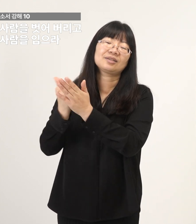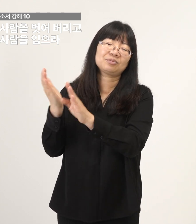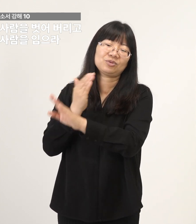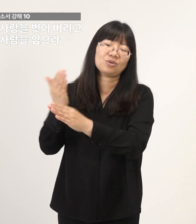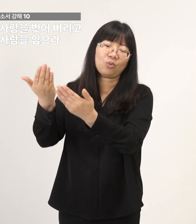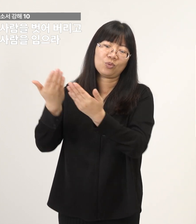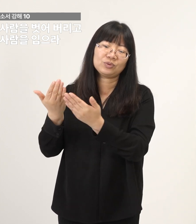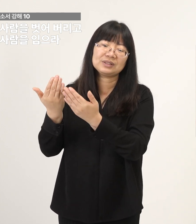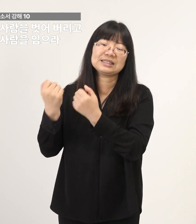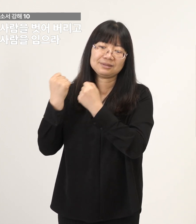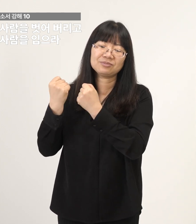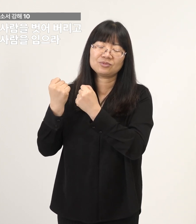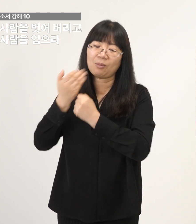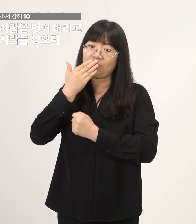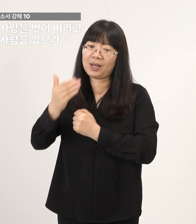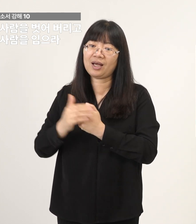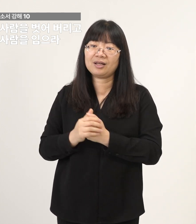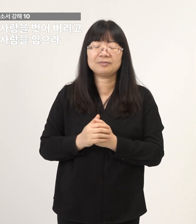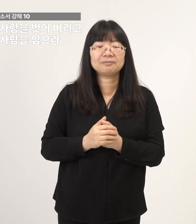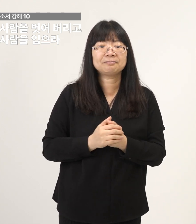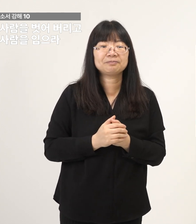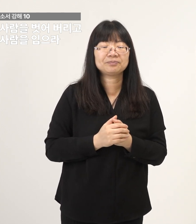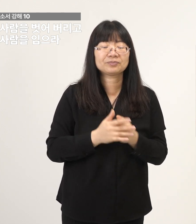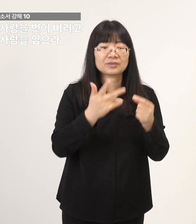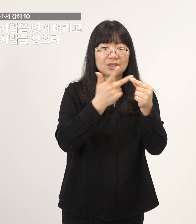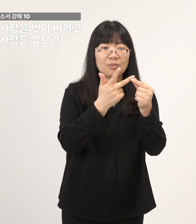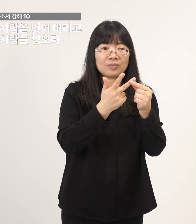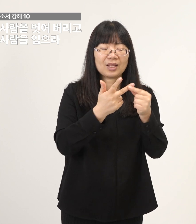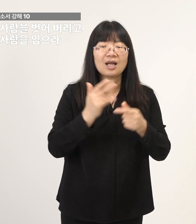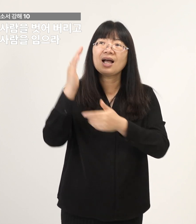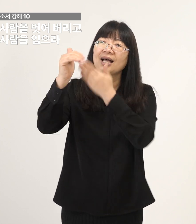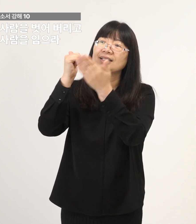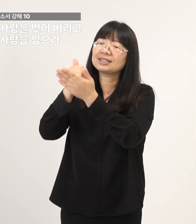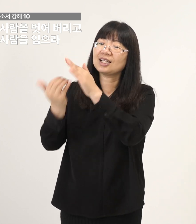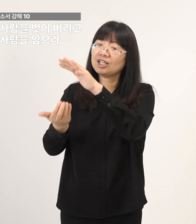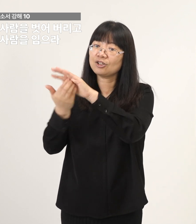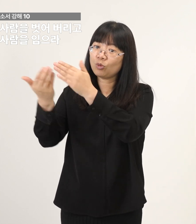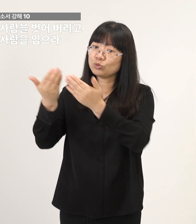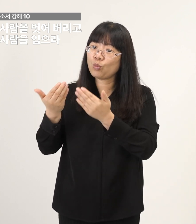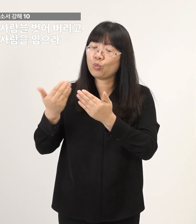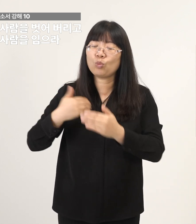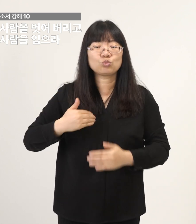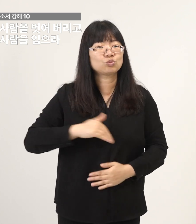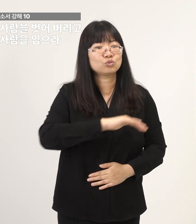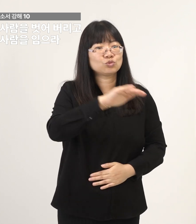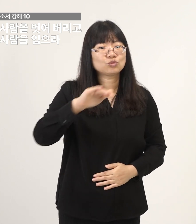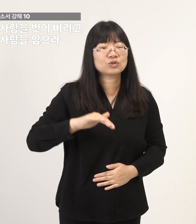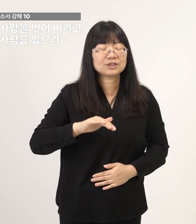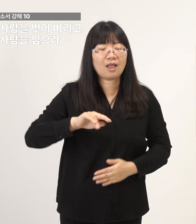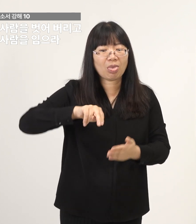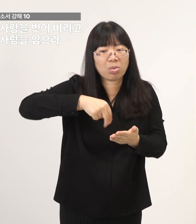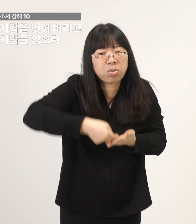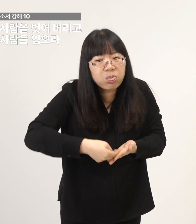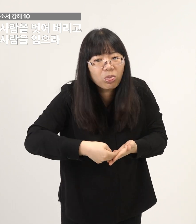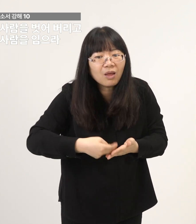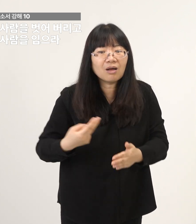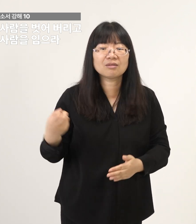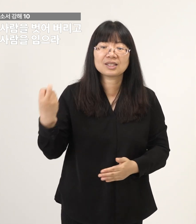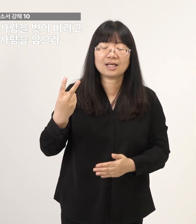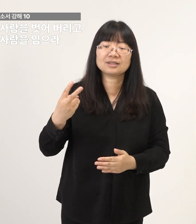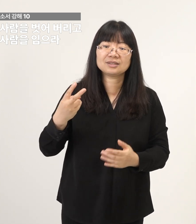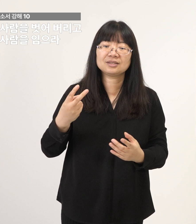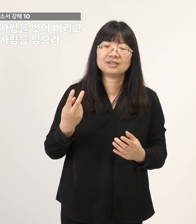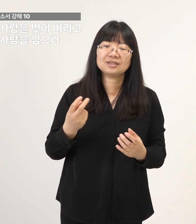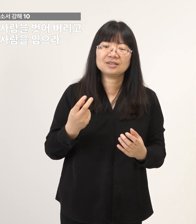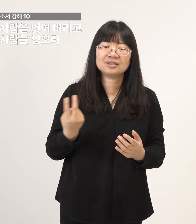다음 일곱 번째, 그러나 하나님께서 이루신다면 우리는 넘어져도 다시 일어설